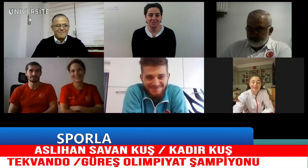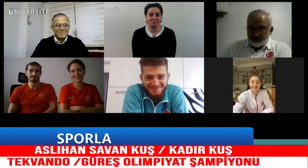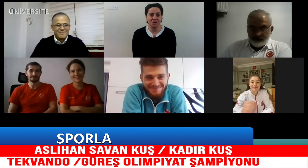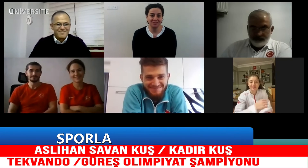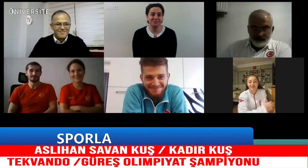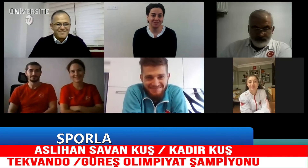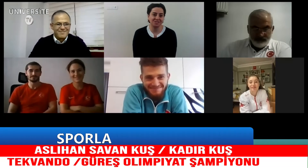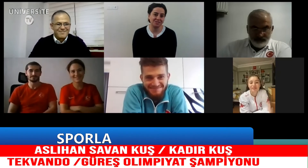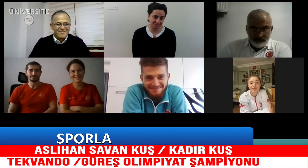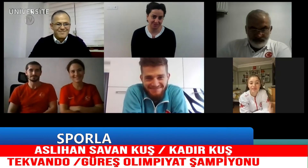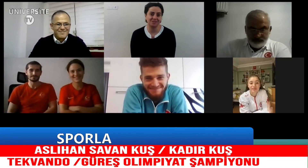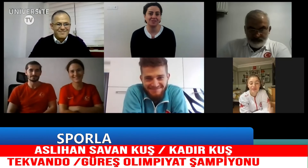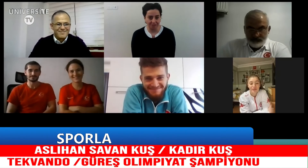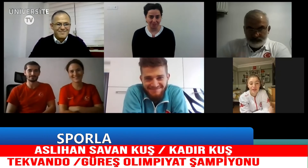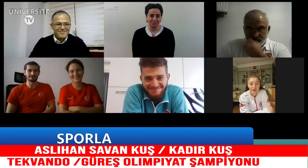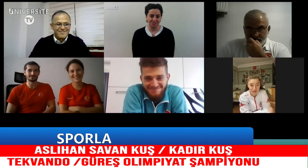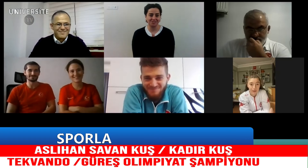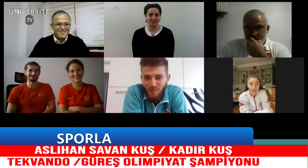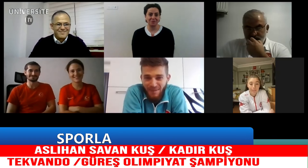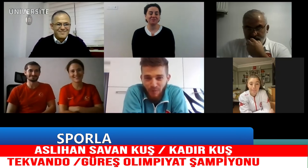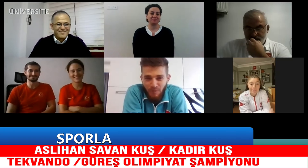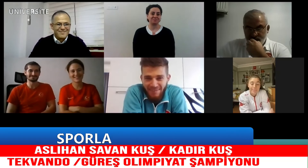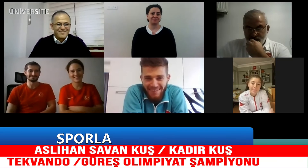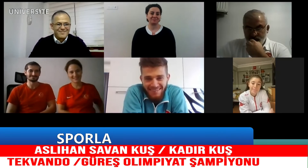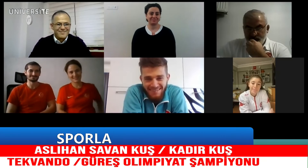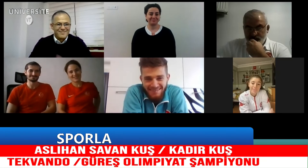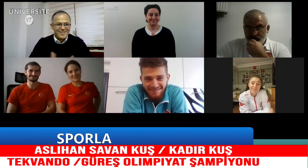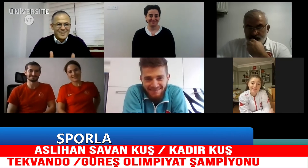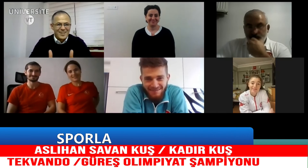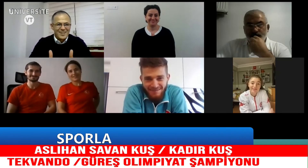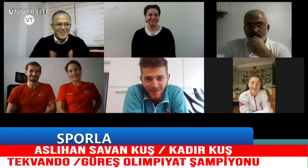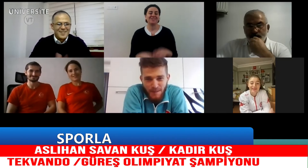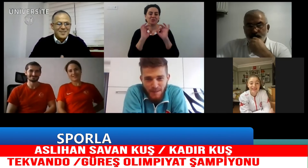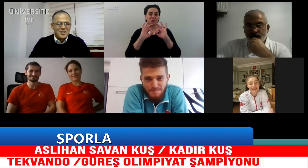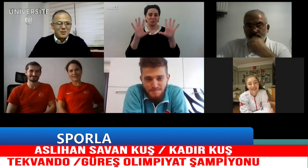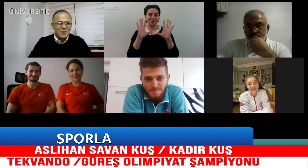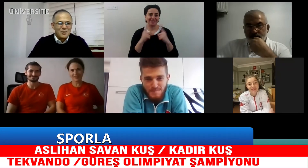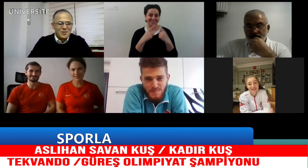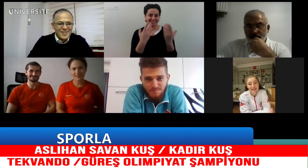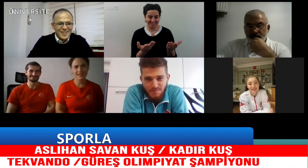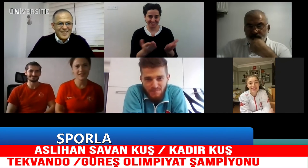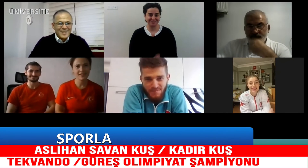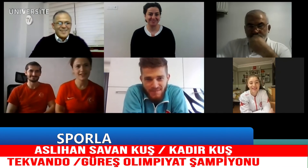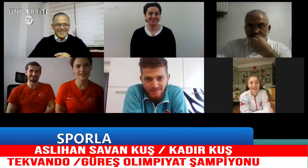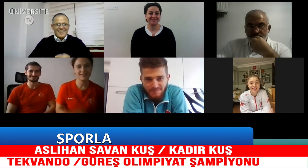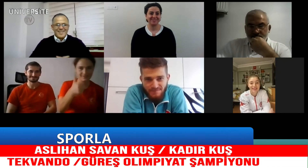olimpiye katılmak, başarı almak, başarı sağlamak. Harika. Teşekkür ediyoruz.